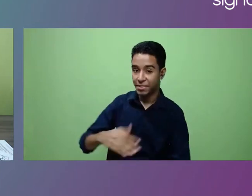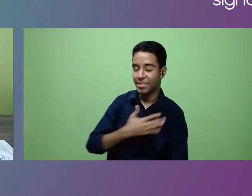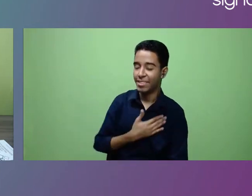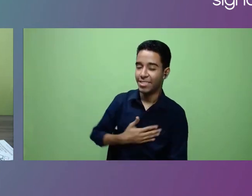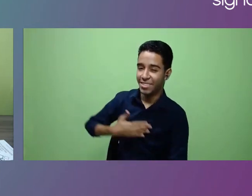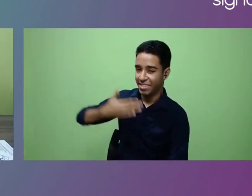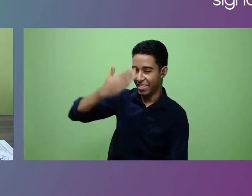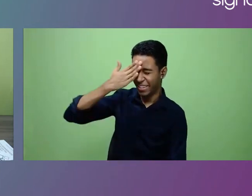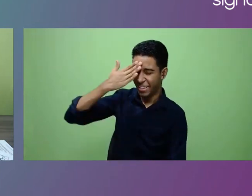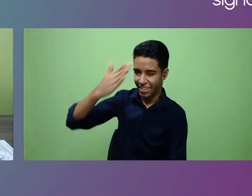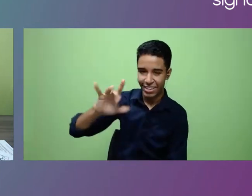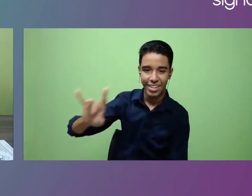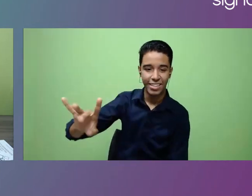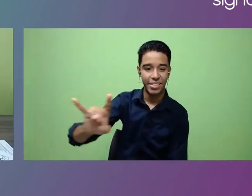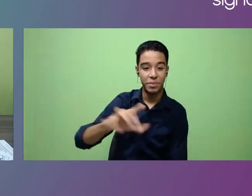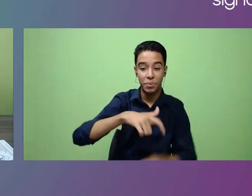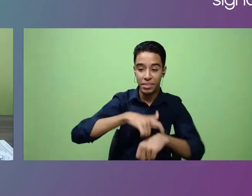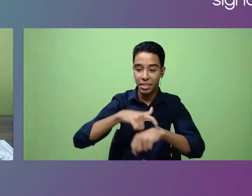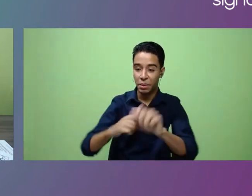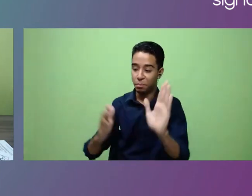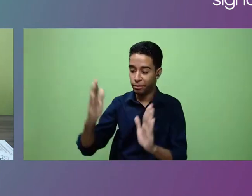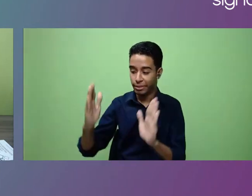A gente já até estourou o nosso tempo, né?